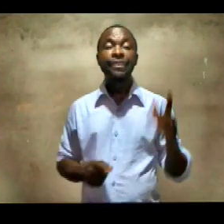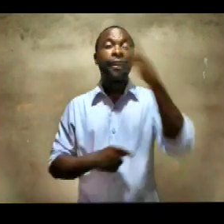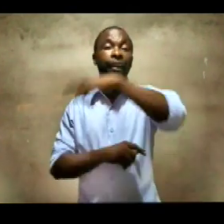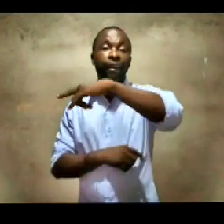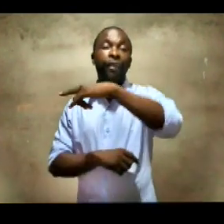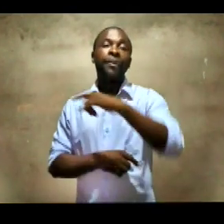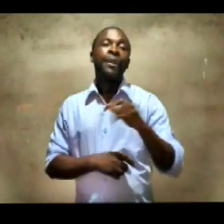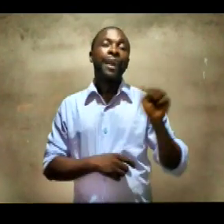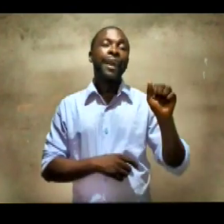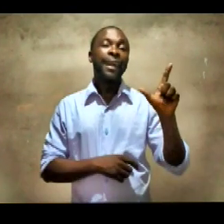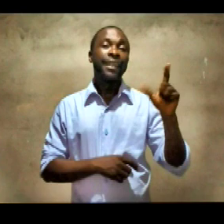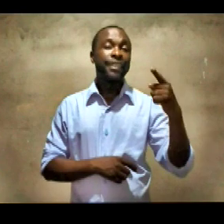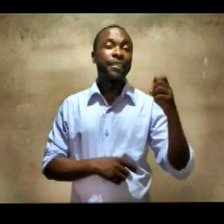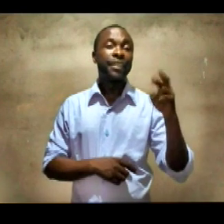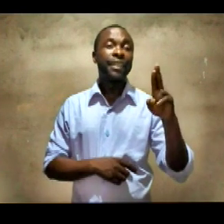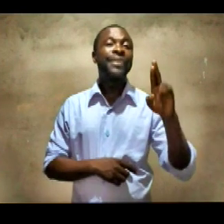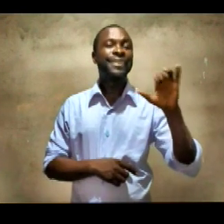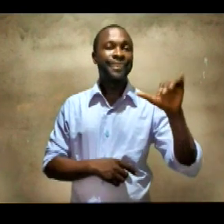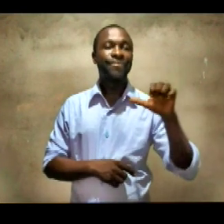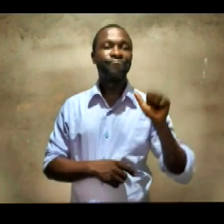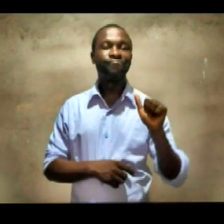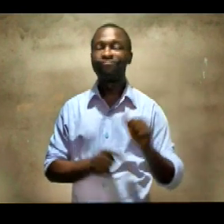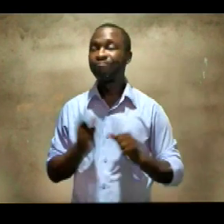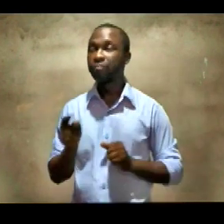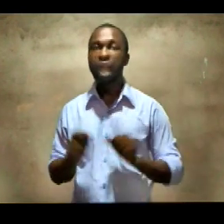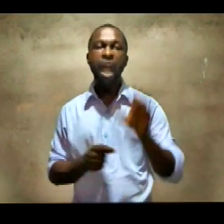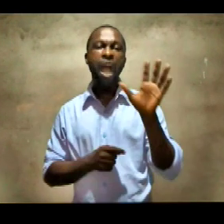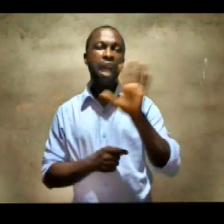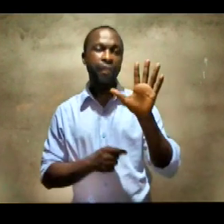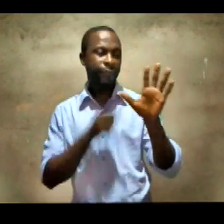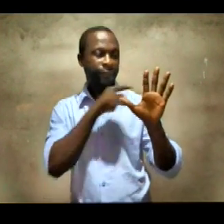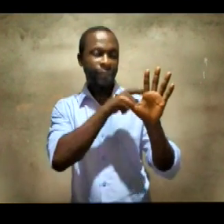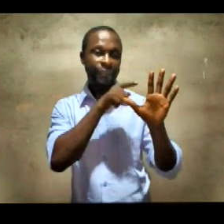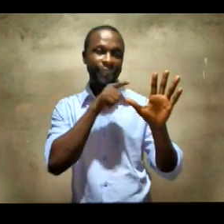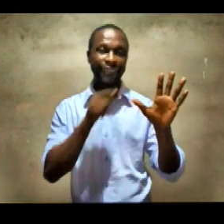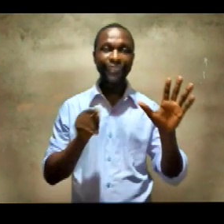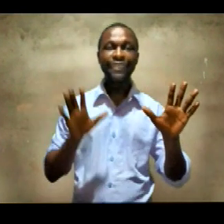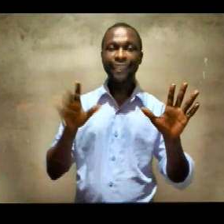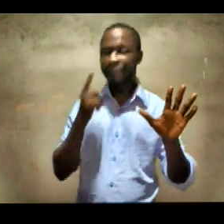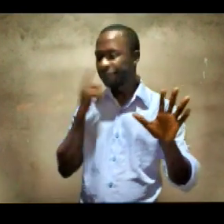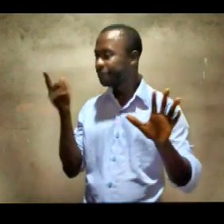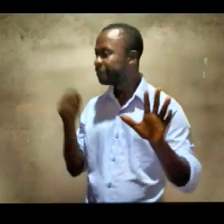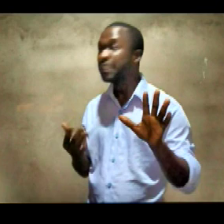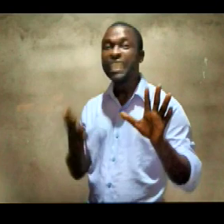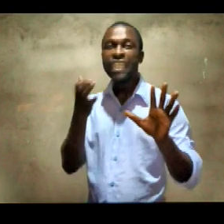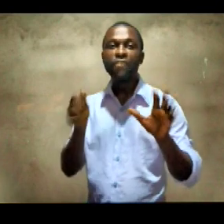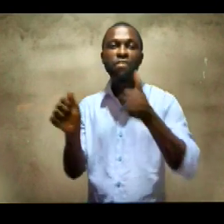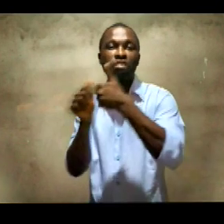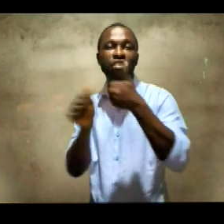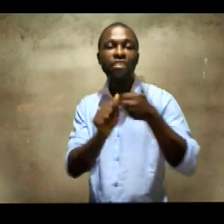débat télévisé entre les 5 candidats en lice pour l'élection présidentielle 12 décembre en Algérie est prévu vendredi.